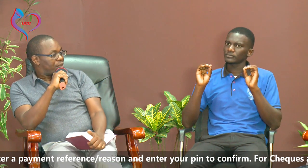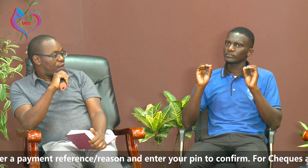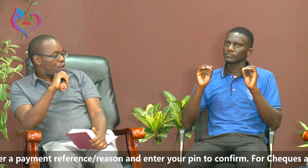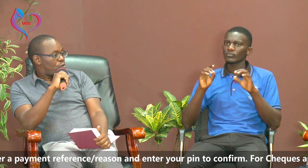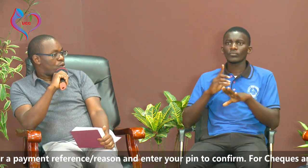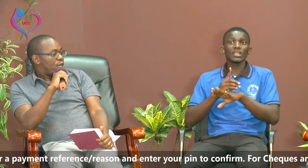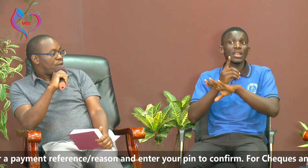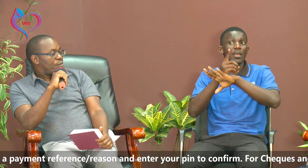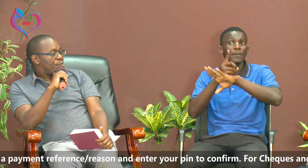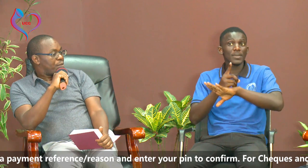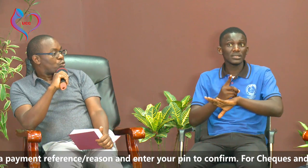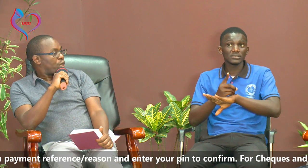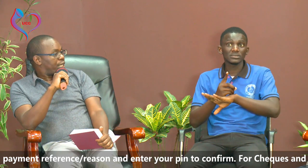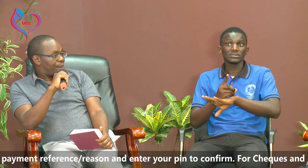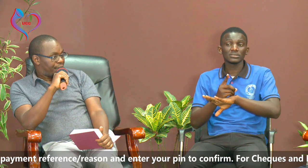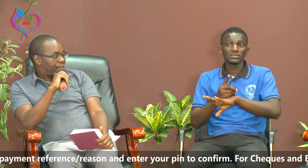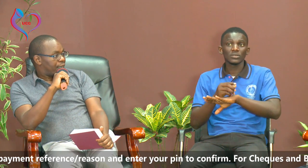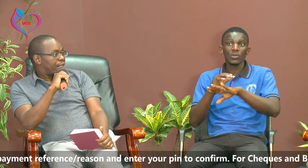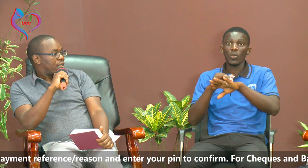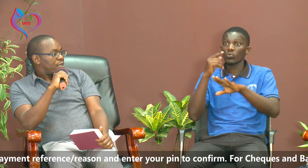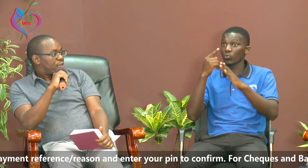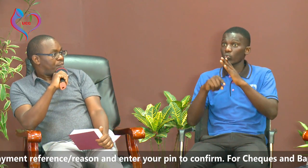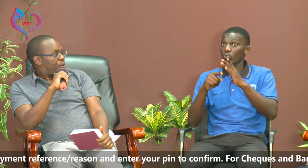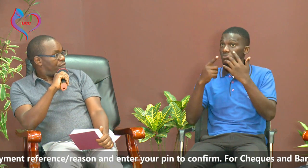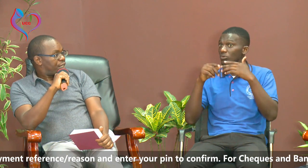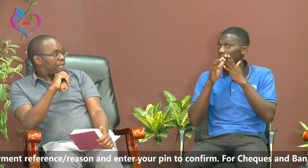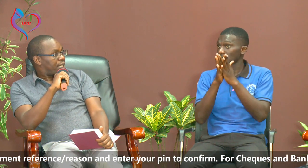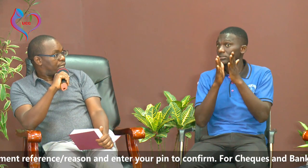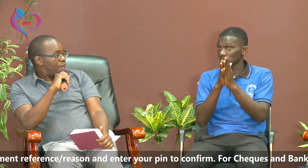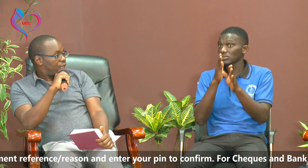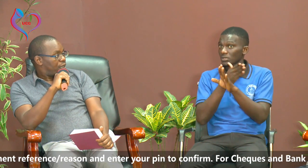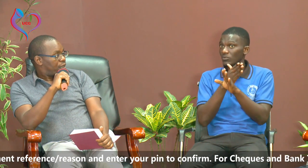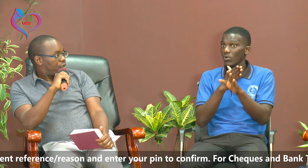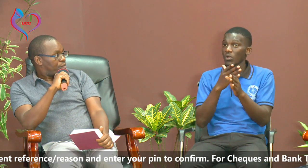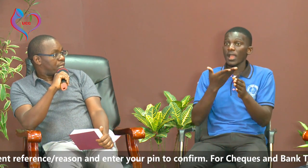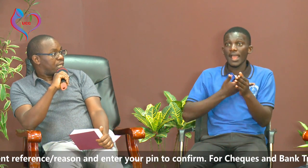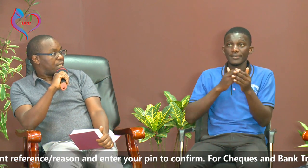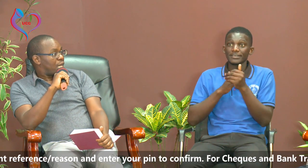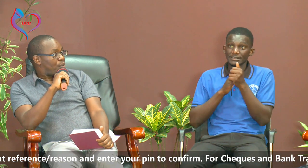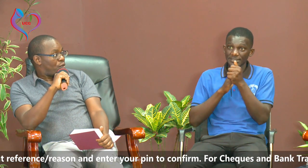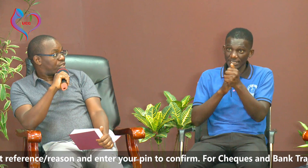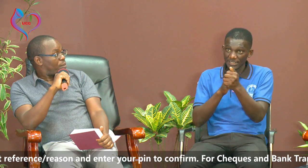bwesigamisibwa ku biri byetwogedde biri eri having a leader being a disciple of